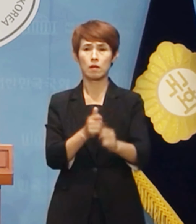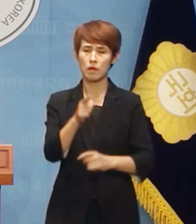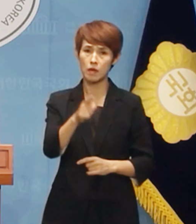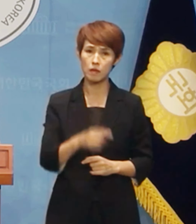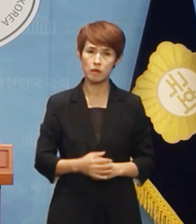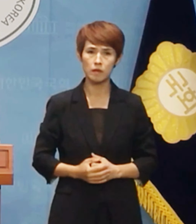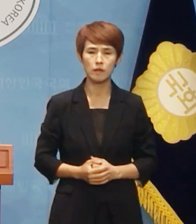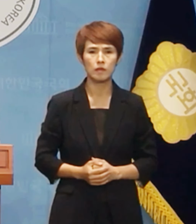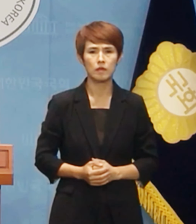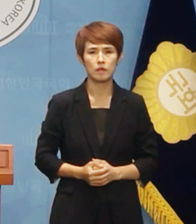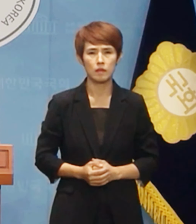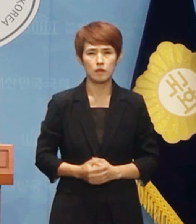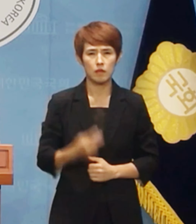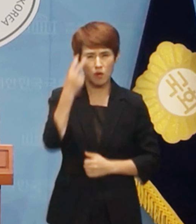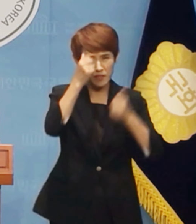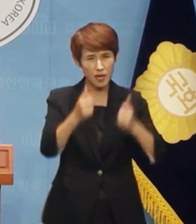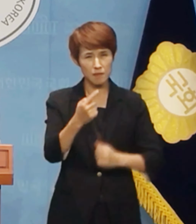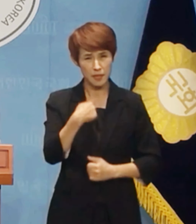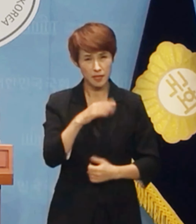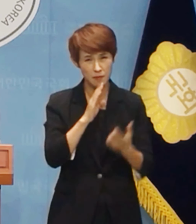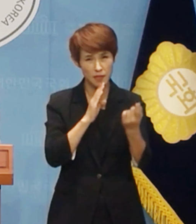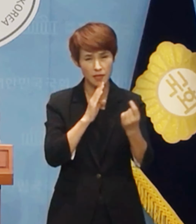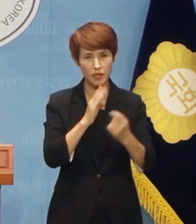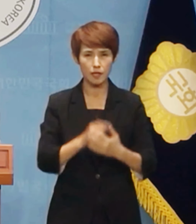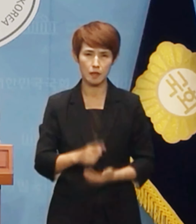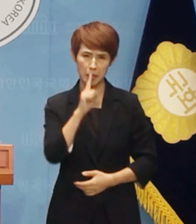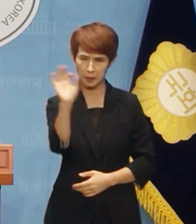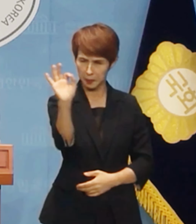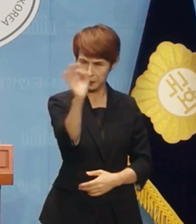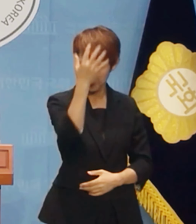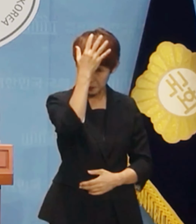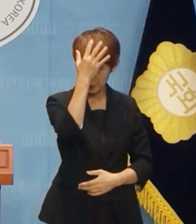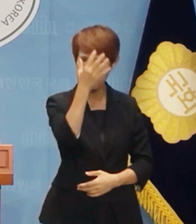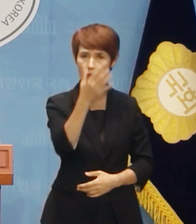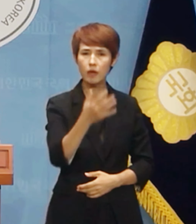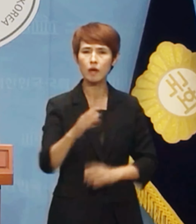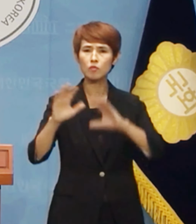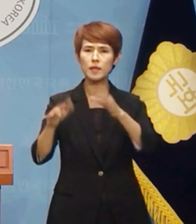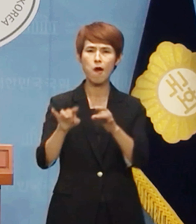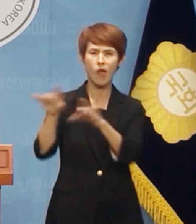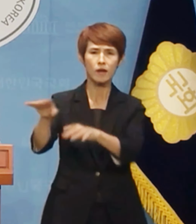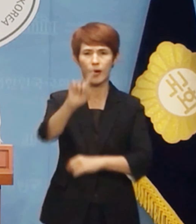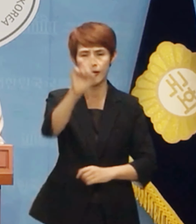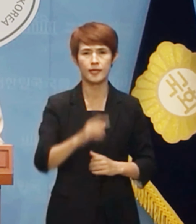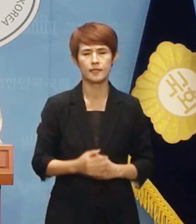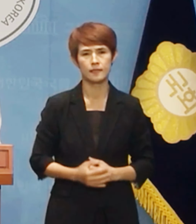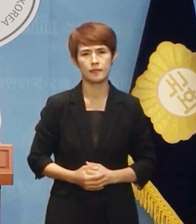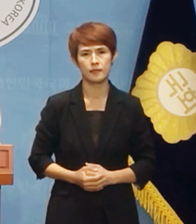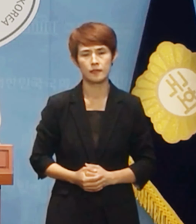말았습니다 누가 검찰출신 아니랄까봐 란한 로 또 국민을 속이려고